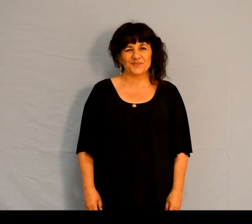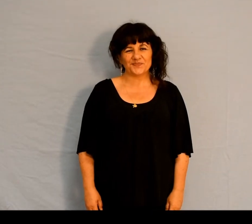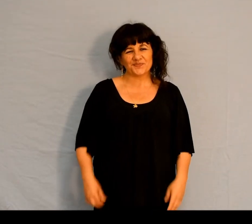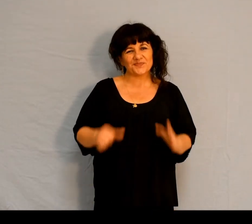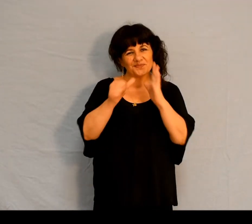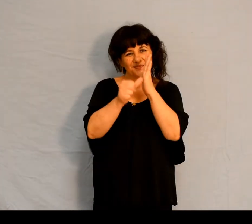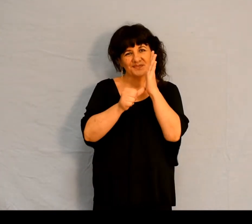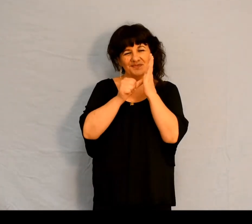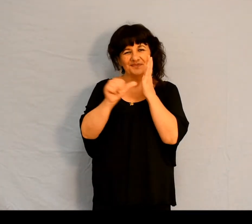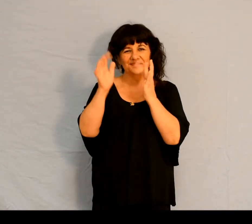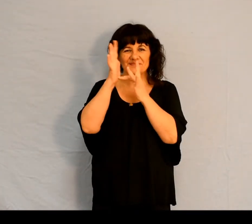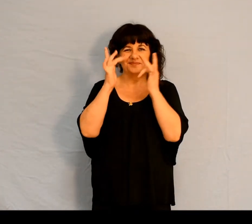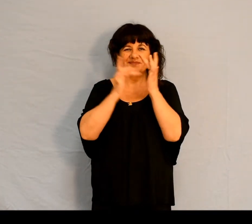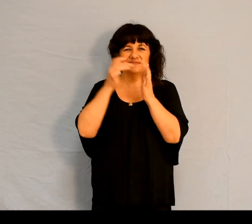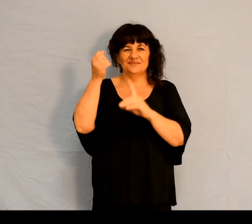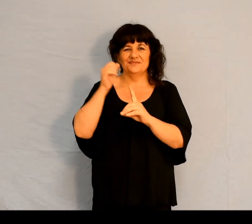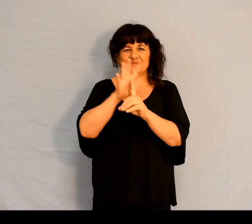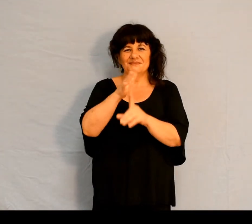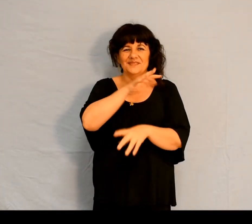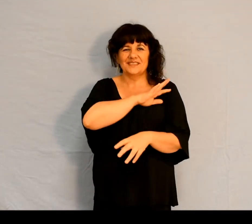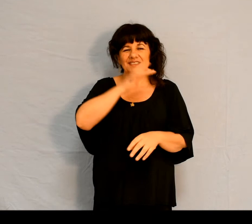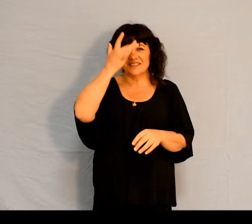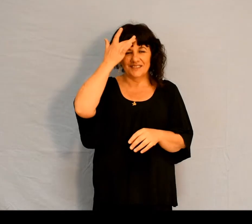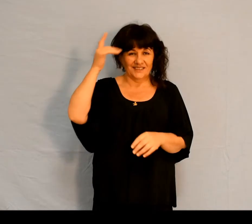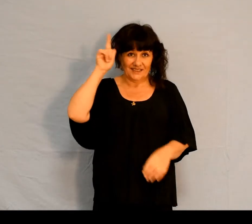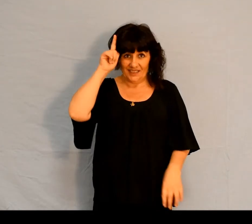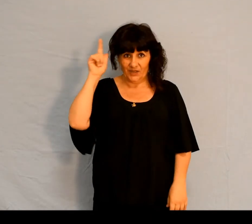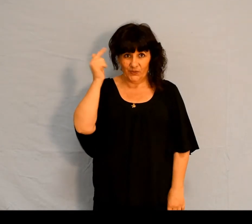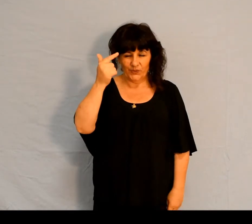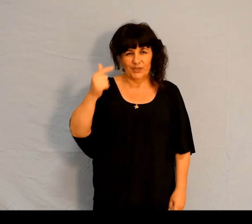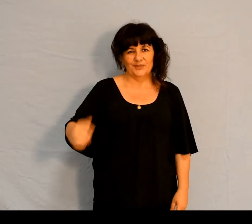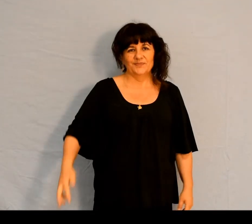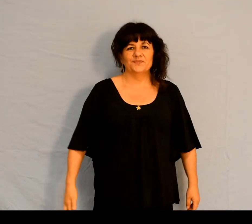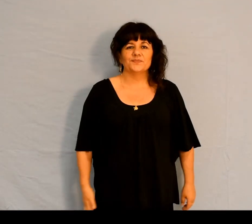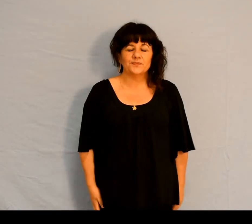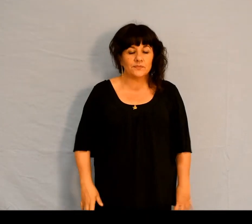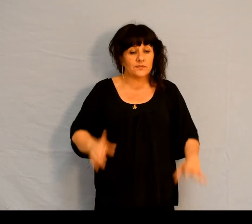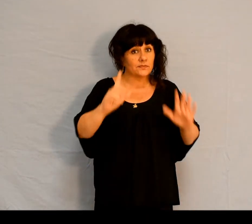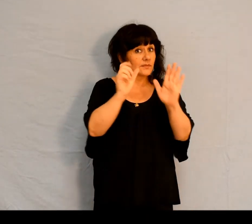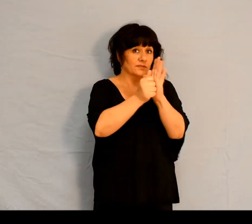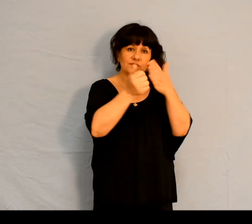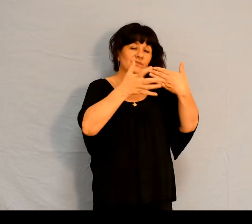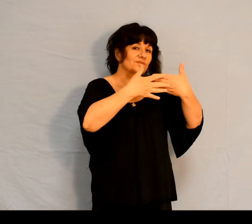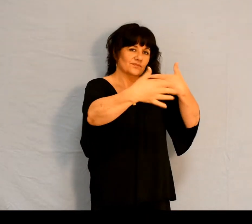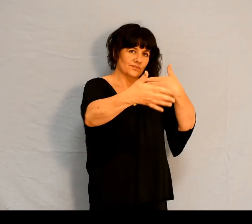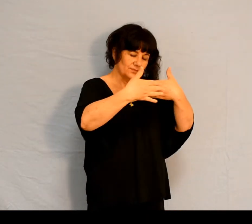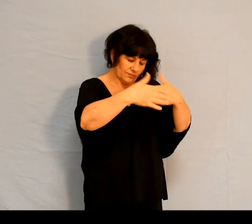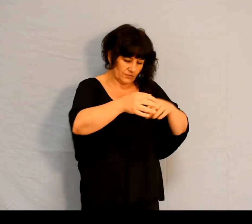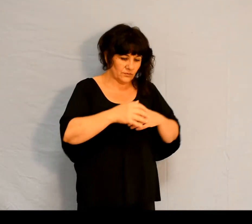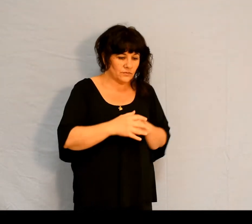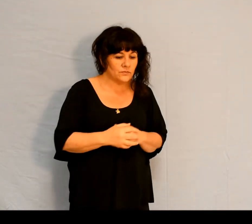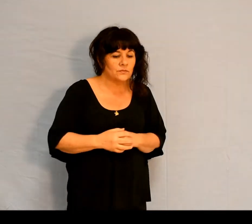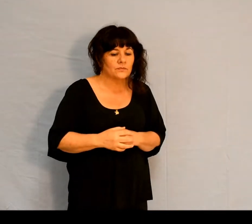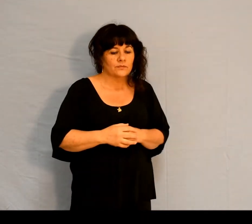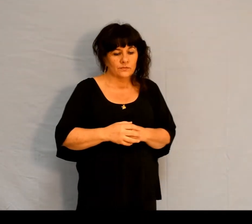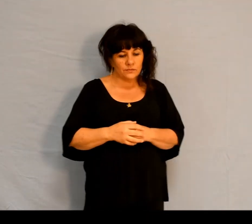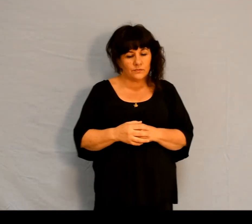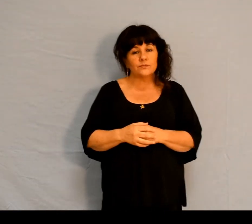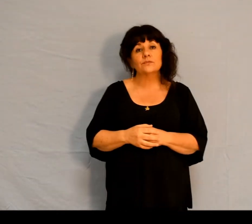Évangile de Jésus-Christ selon saint Luc. En ce temps-là, voici qu'un docteur de la loi se